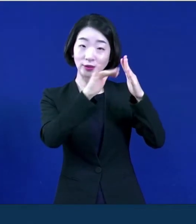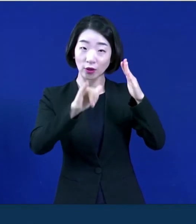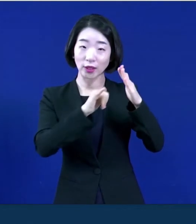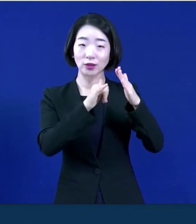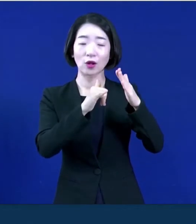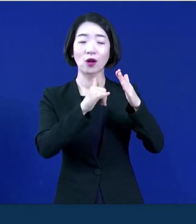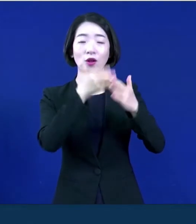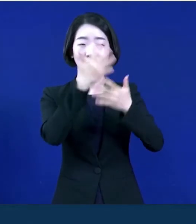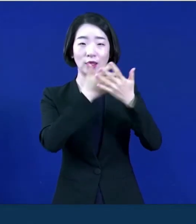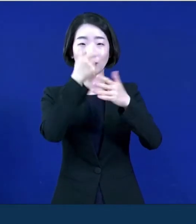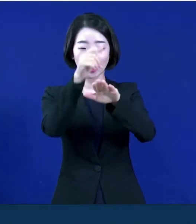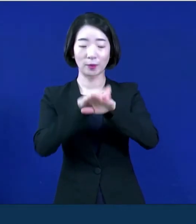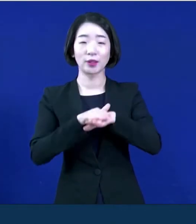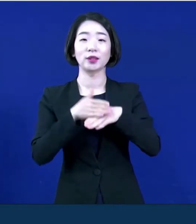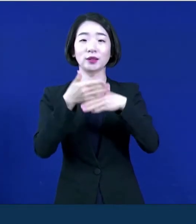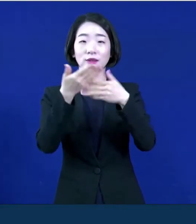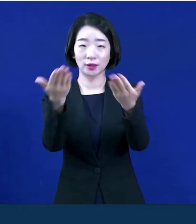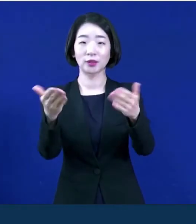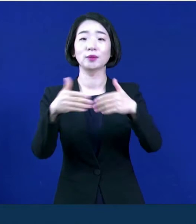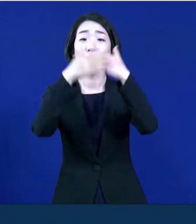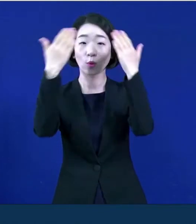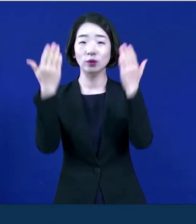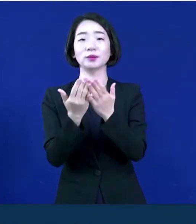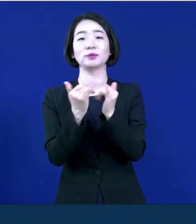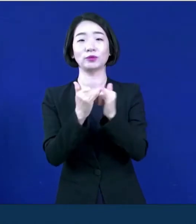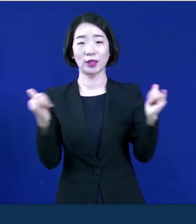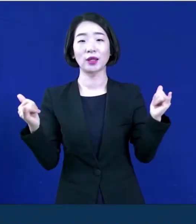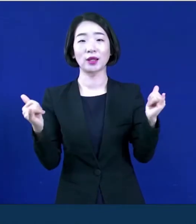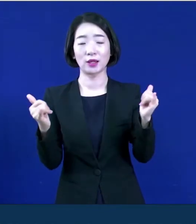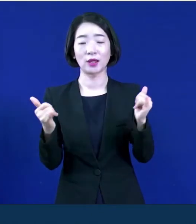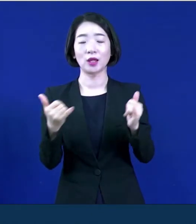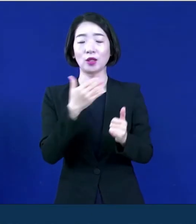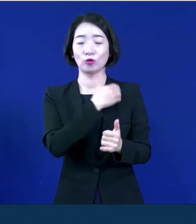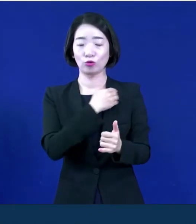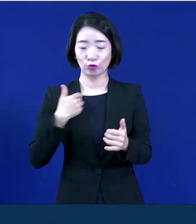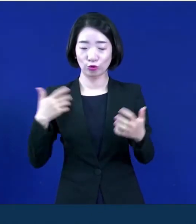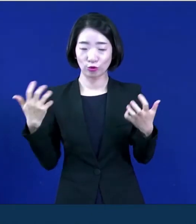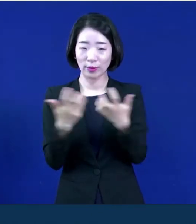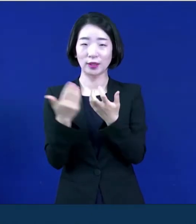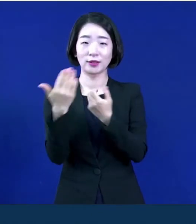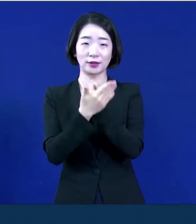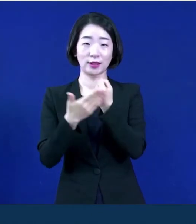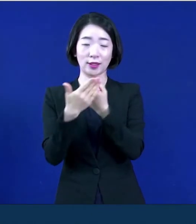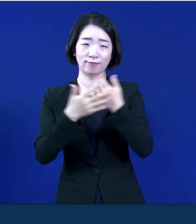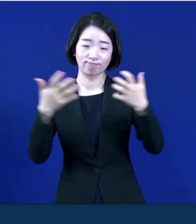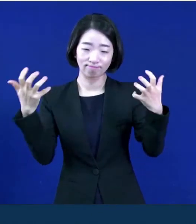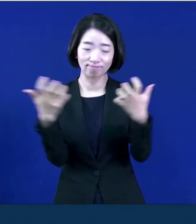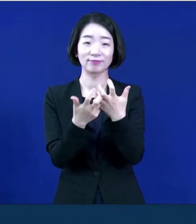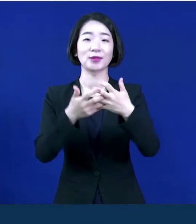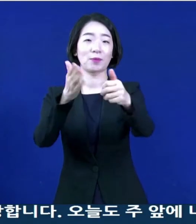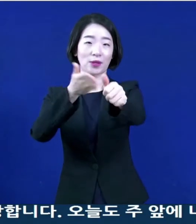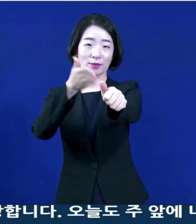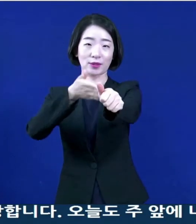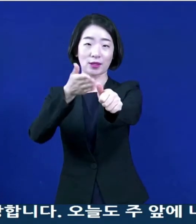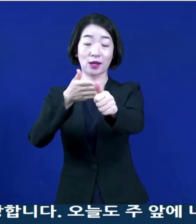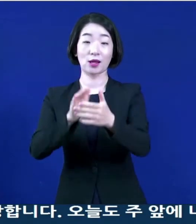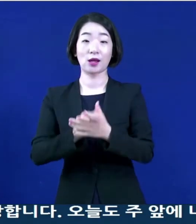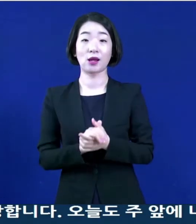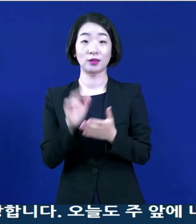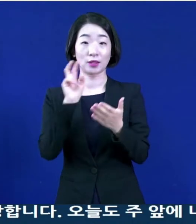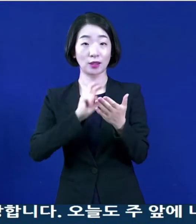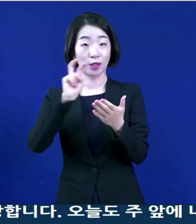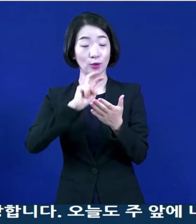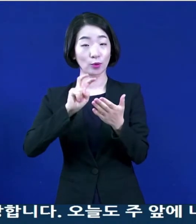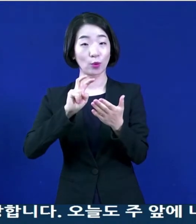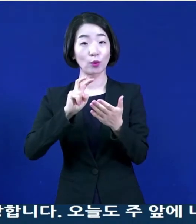모든 하나님의 백성들에게 충만한 은혜가 임할 것을 확신합니다. 찬양 섬김 받으신 주님,